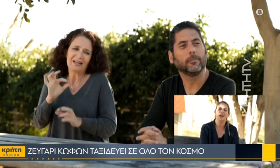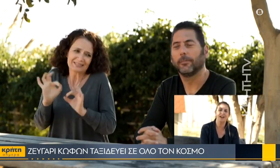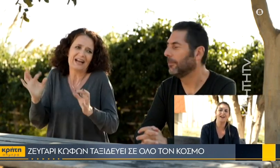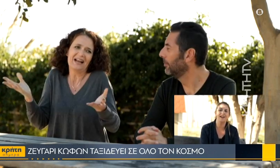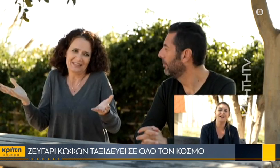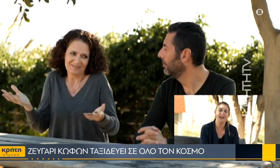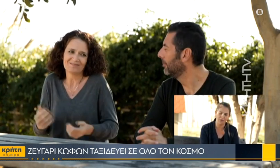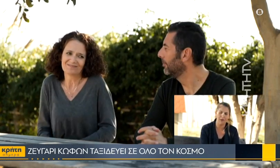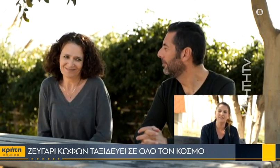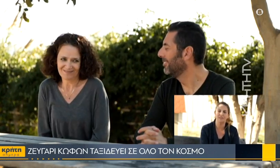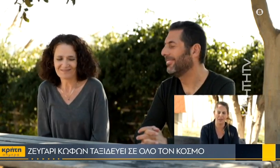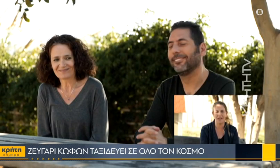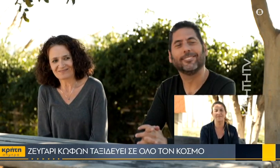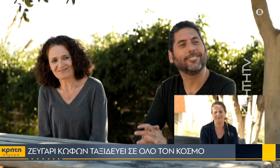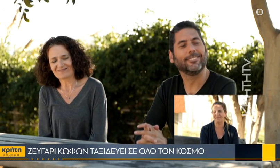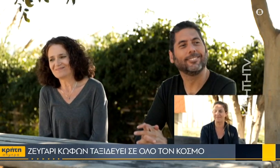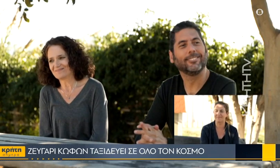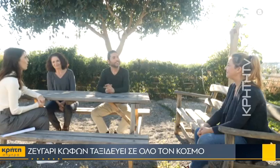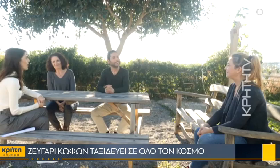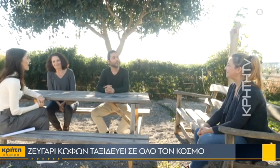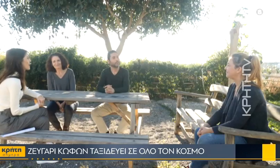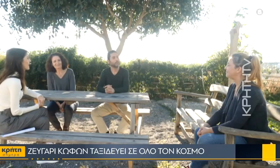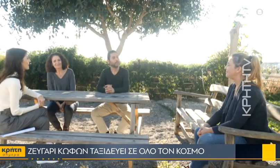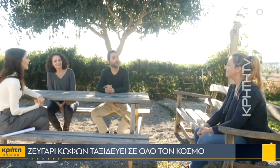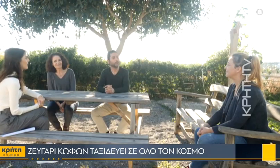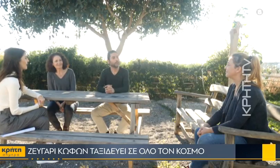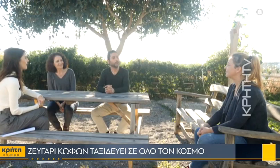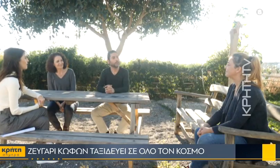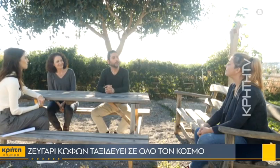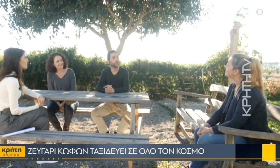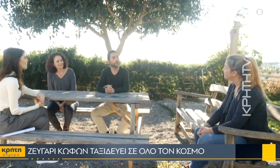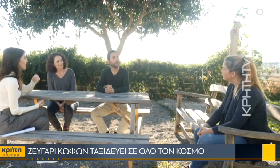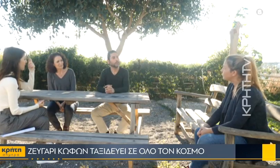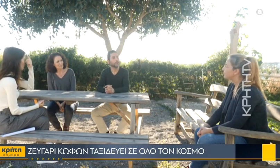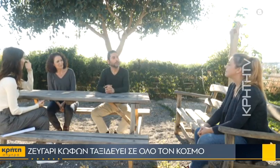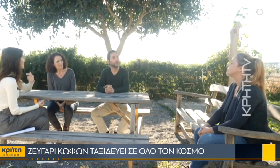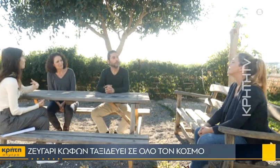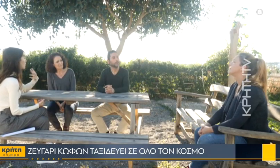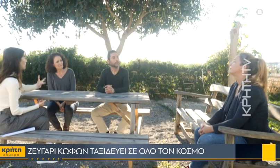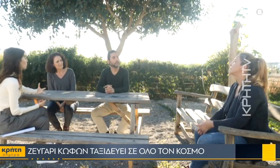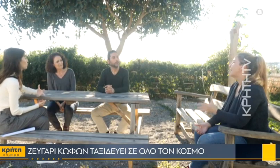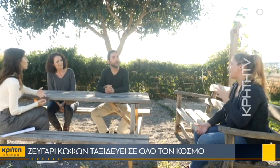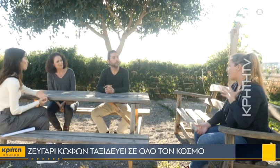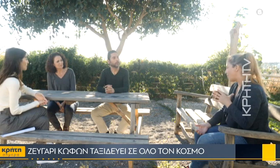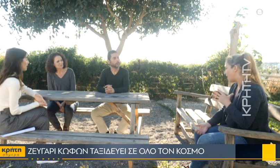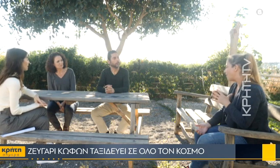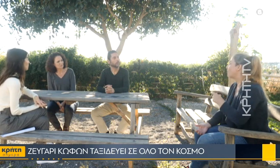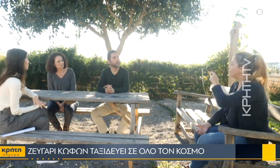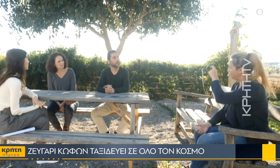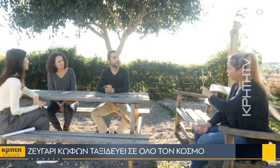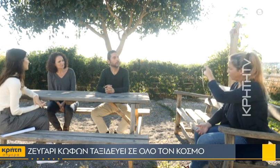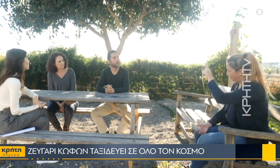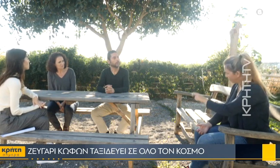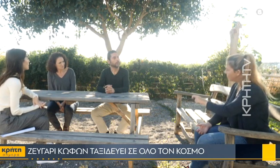εμείς έχουμε αυτή την εμπειρία. Ωραία. Θα ήθελα να μου περιγράψει ο καθένας από τη δική του σκοπιά